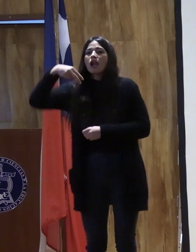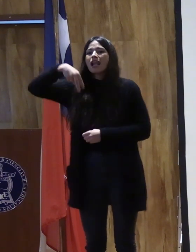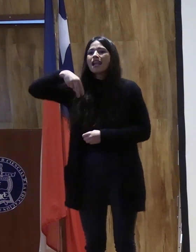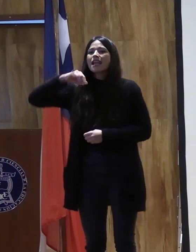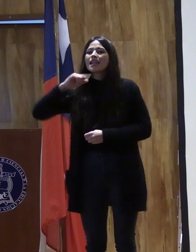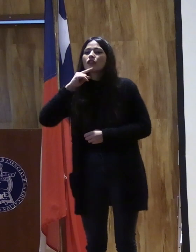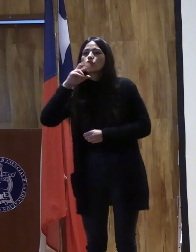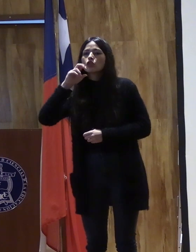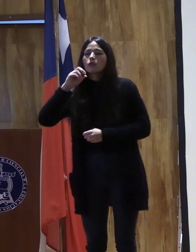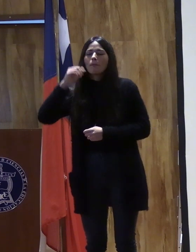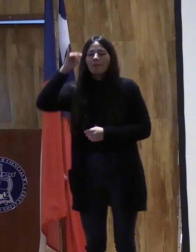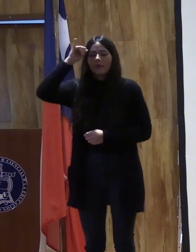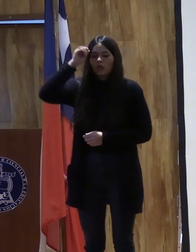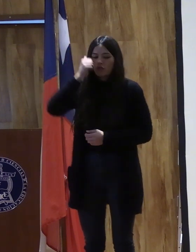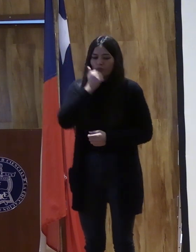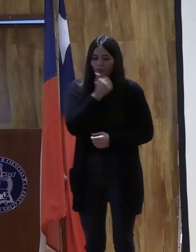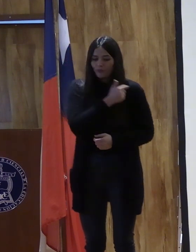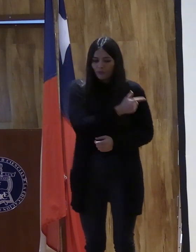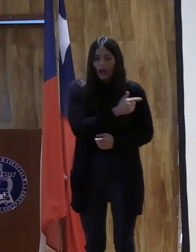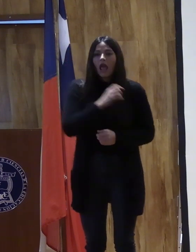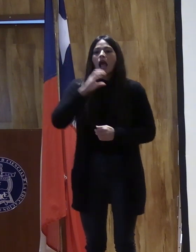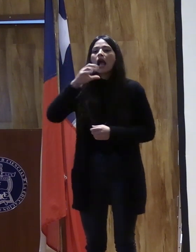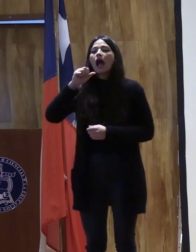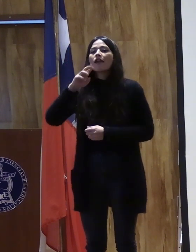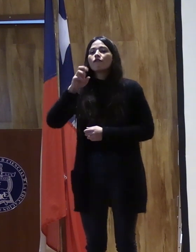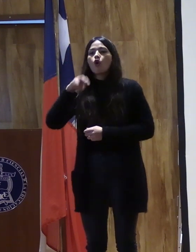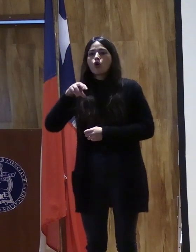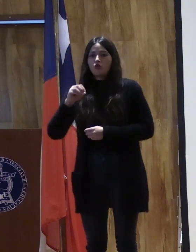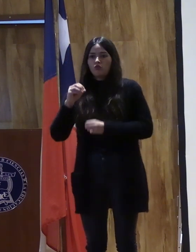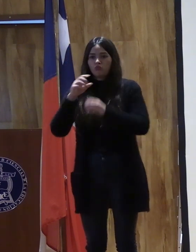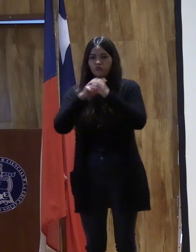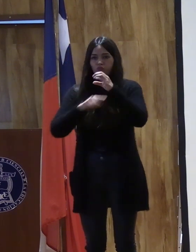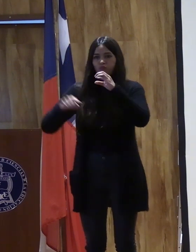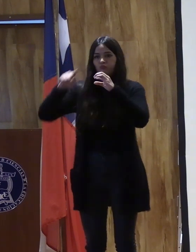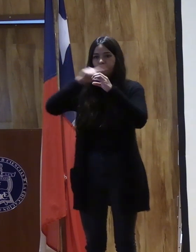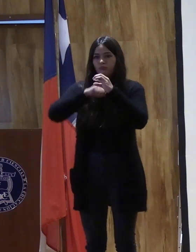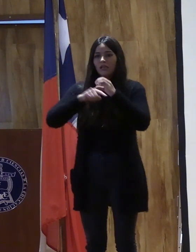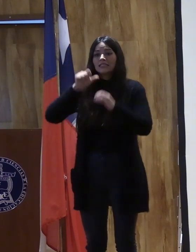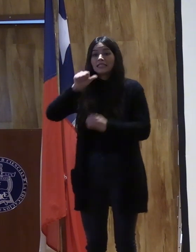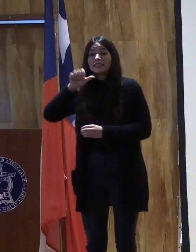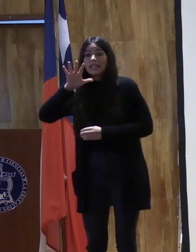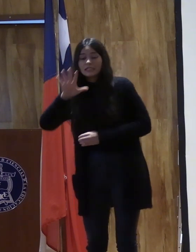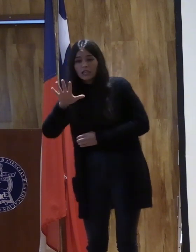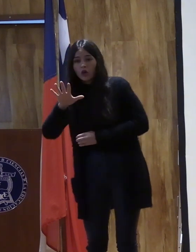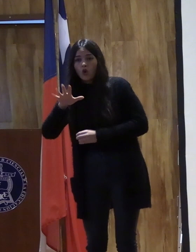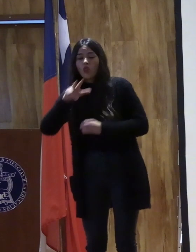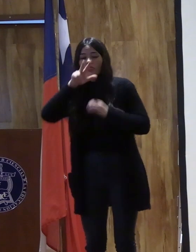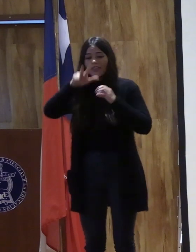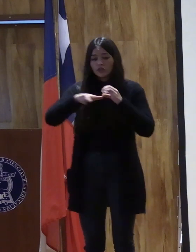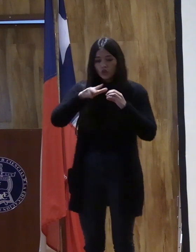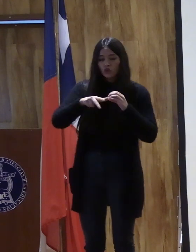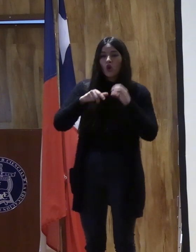nitrógeno, de carbono. 65 oxígeno, 18 carbono,